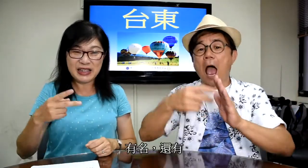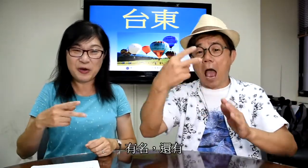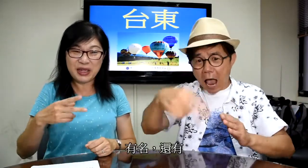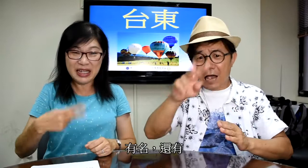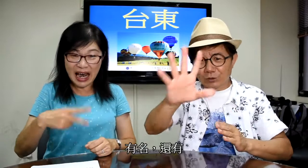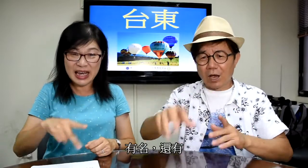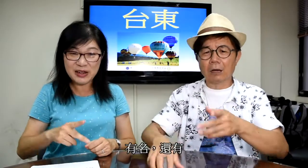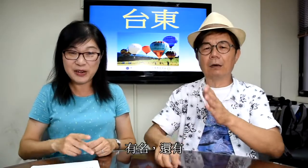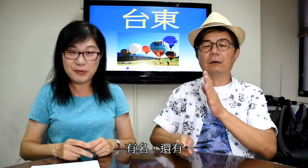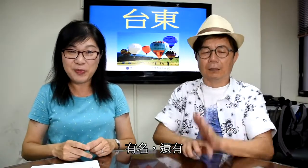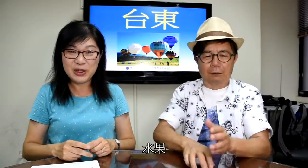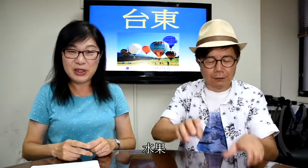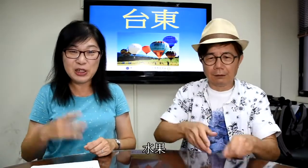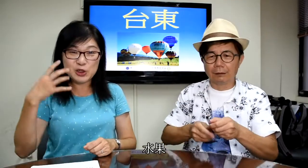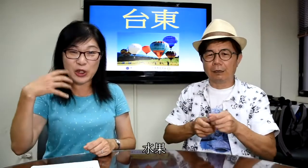有名，还有水果，